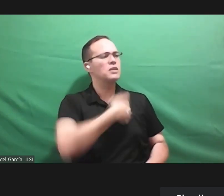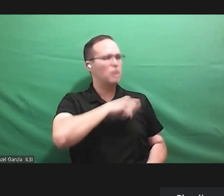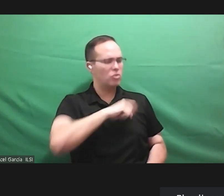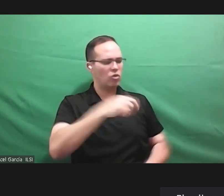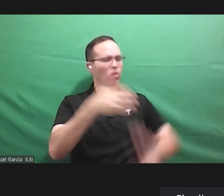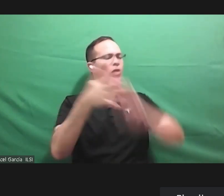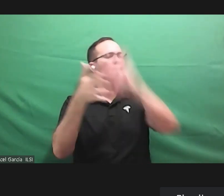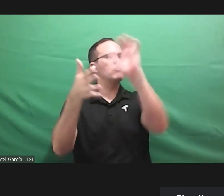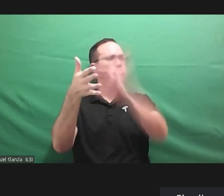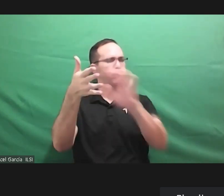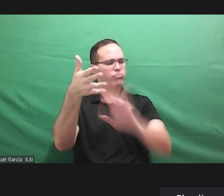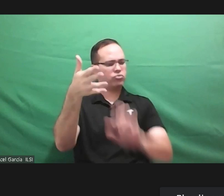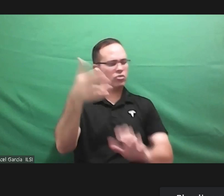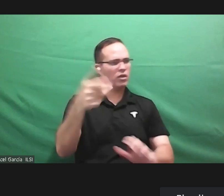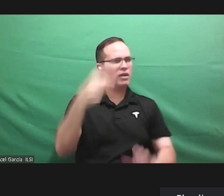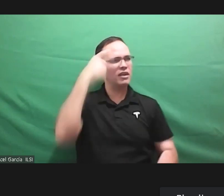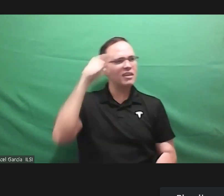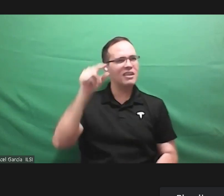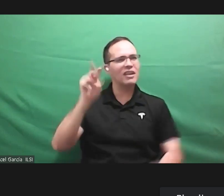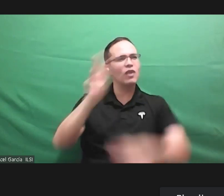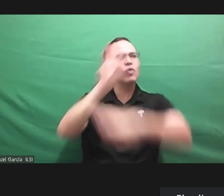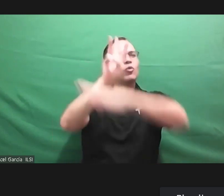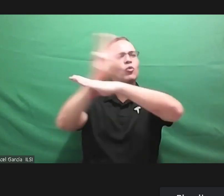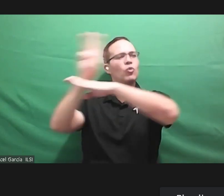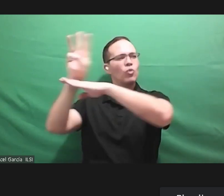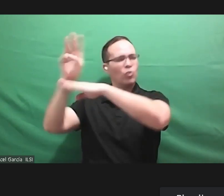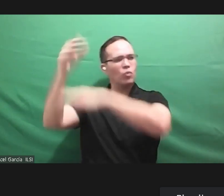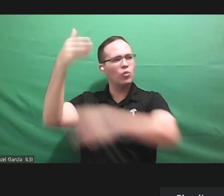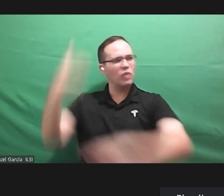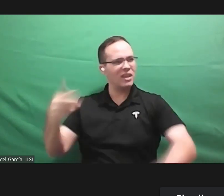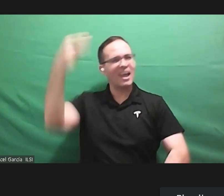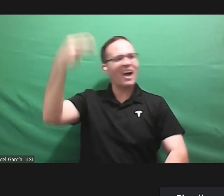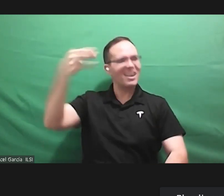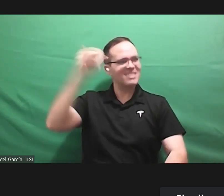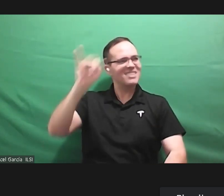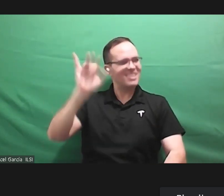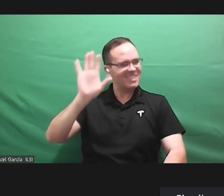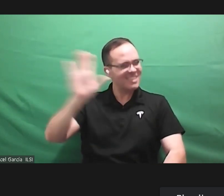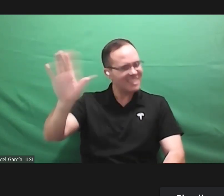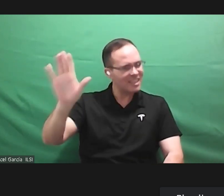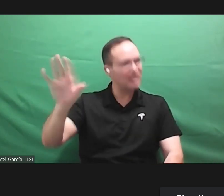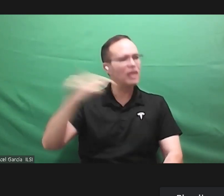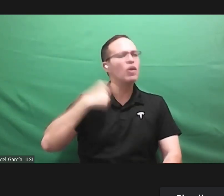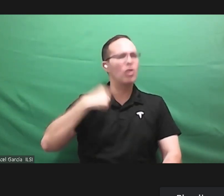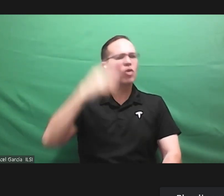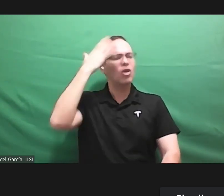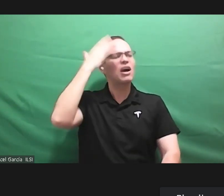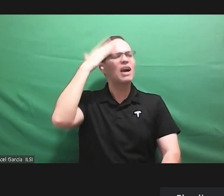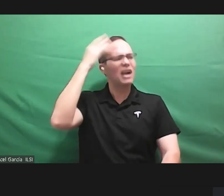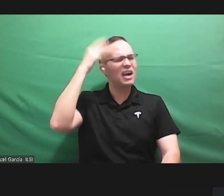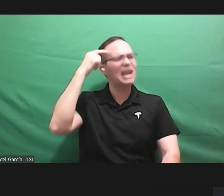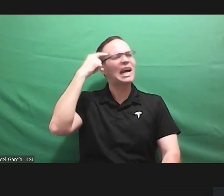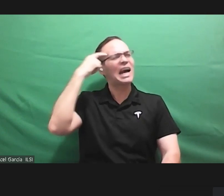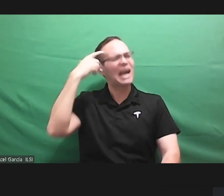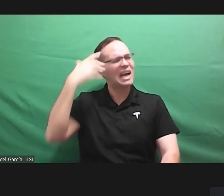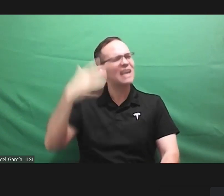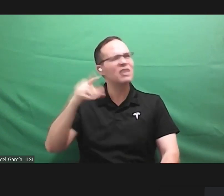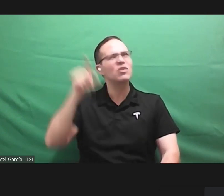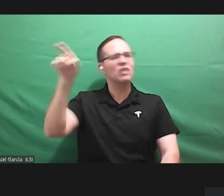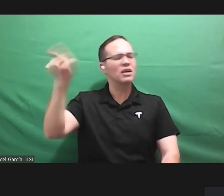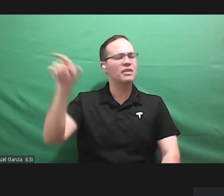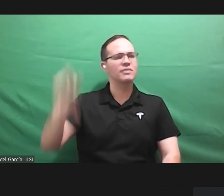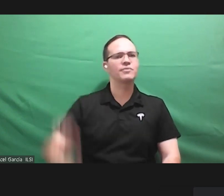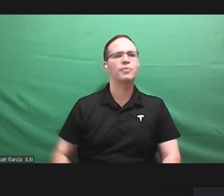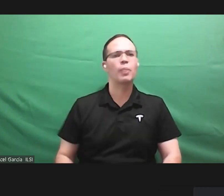sitio web de HI. Tengo que checar, pero creo que sí. Sí, bueno. Sí, porque también hay unas